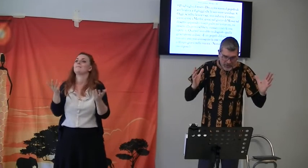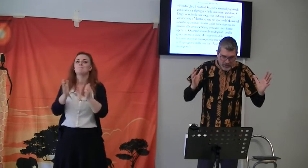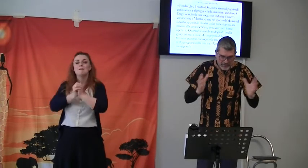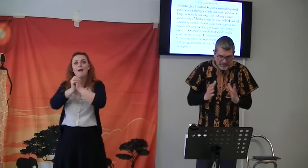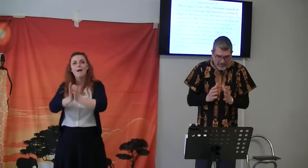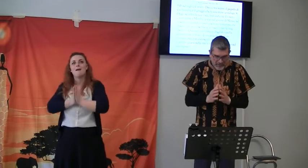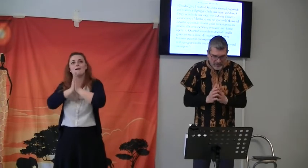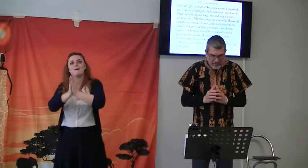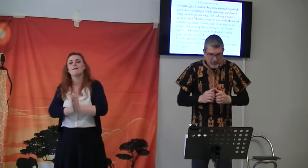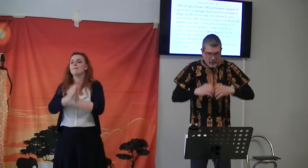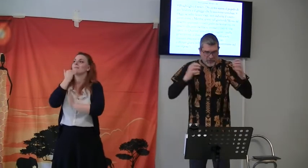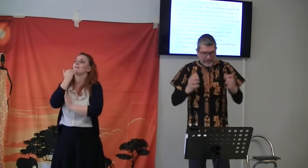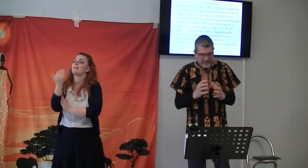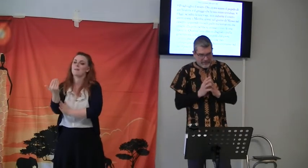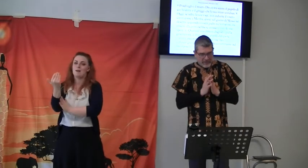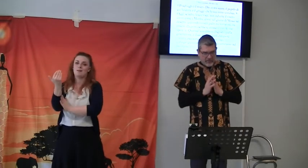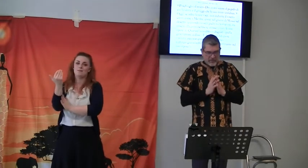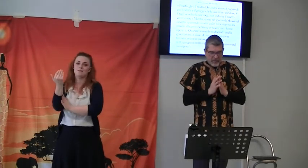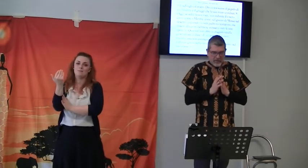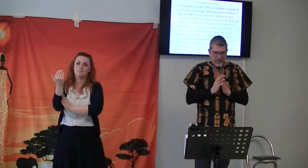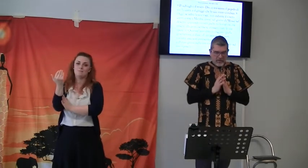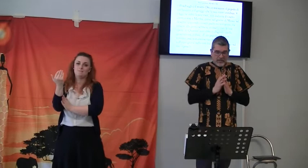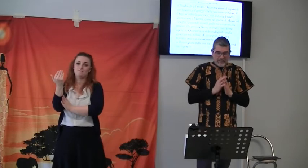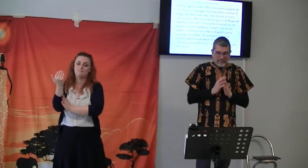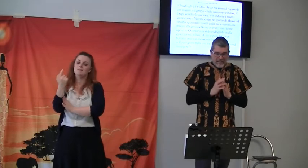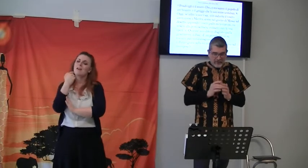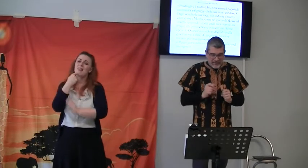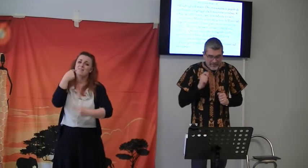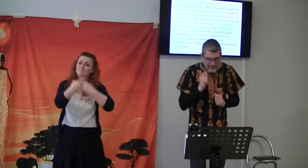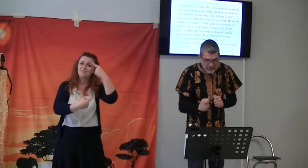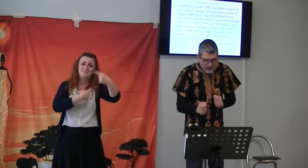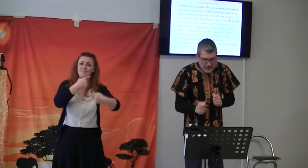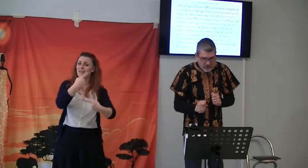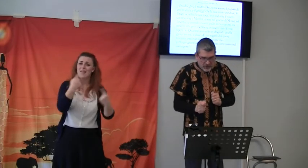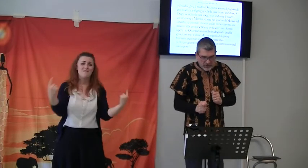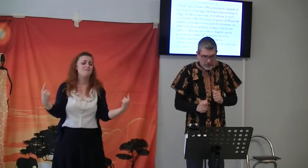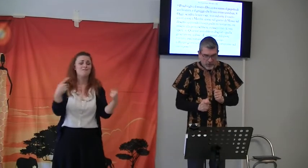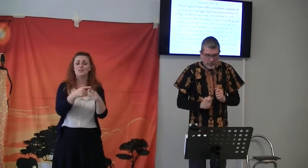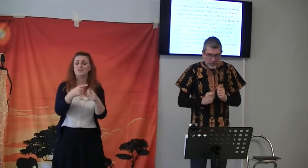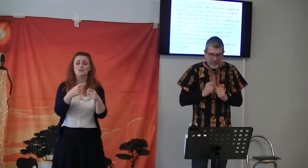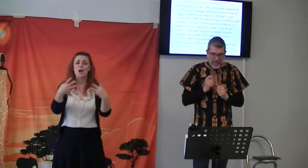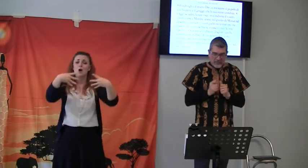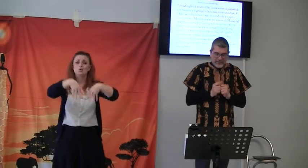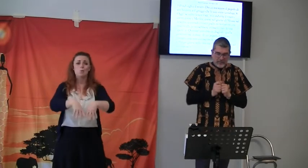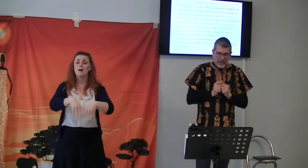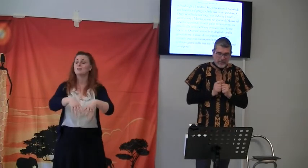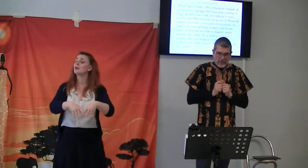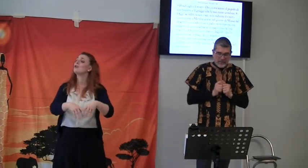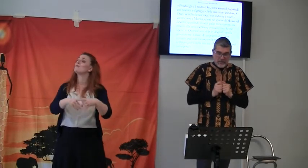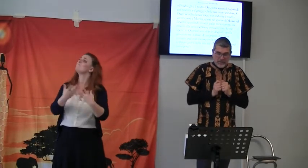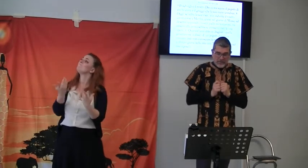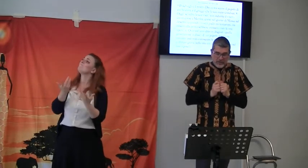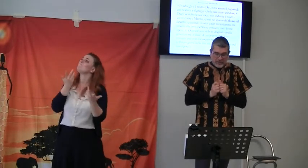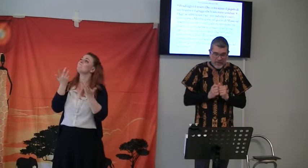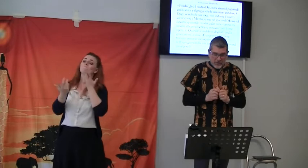di Dio, con la lamentazione si mette in dubbio la grandezza di Dio. Con la lamentela noi tentiamo Dio, lo provochiamo mettendolo alla prova.